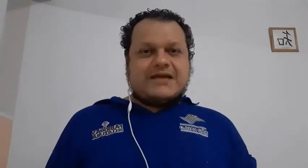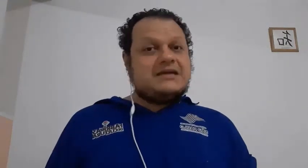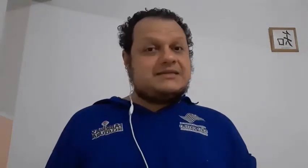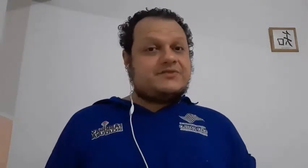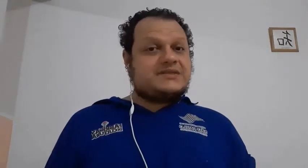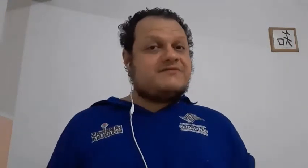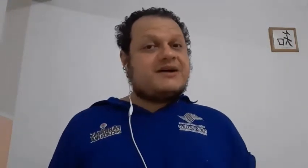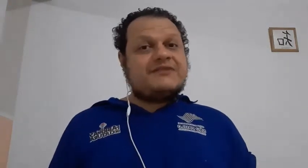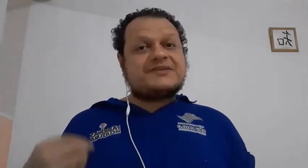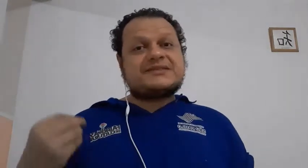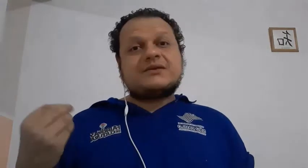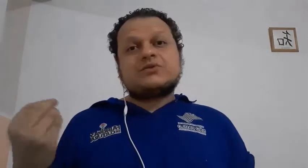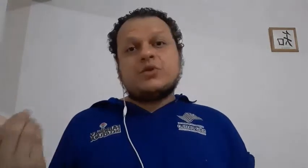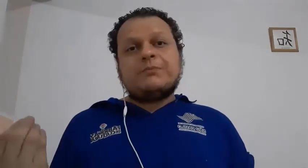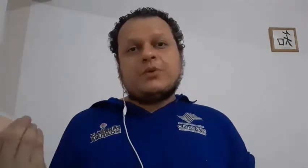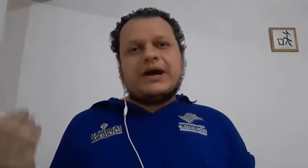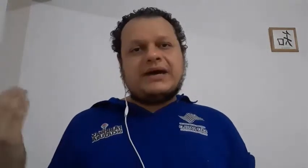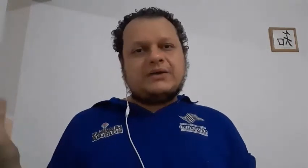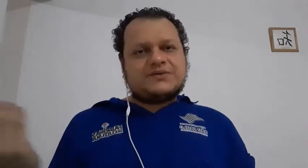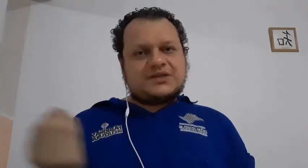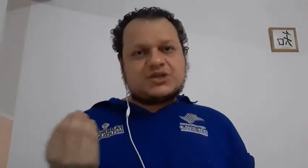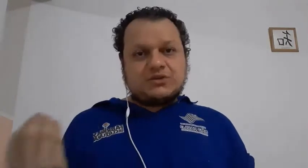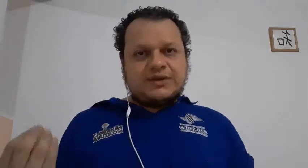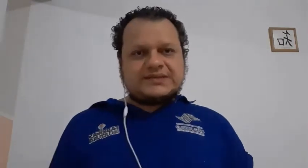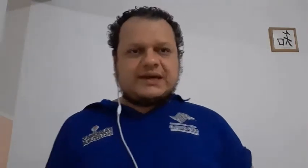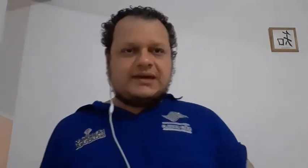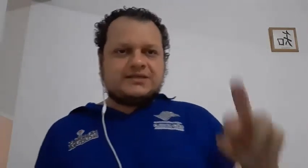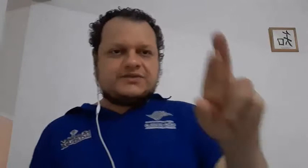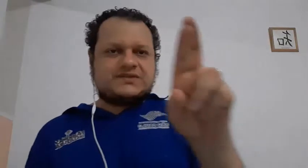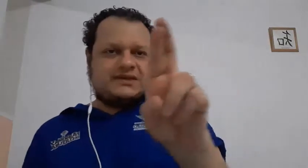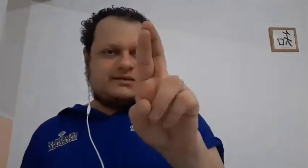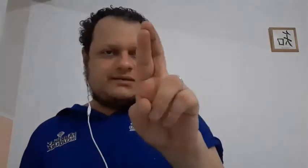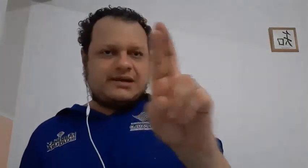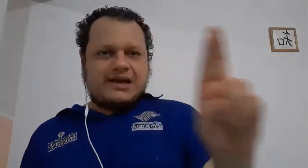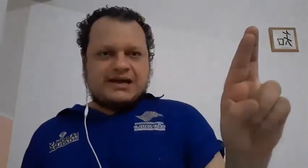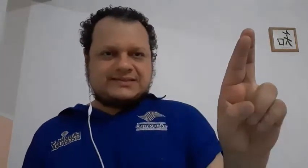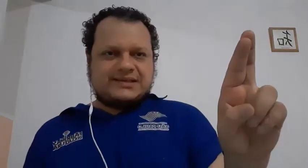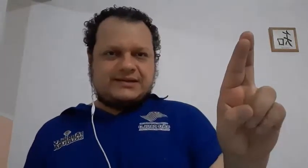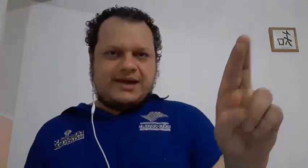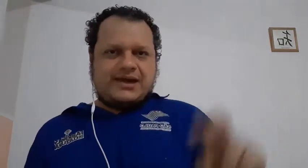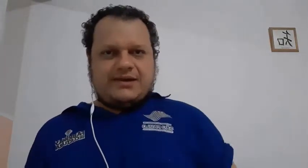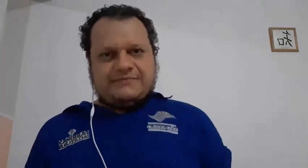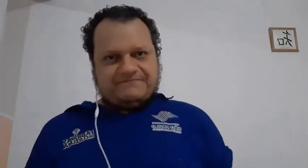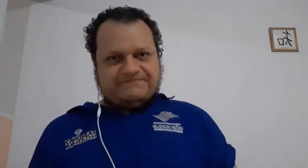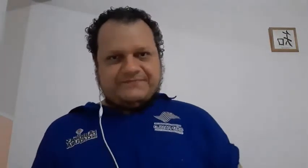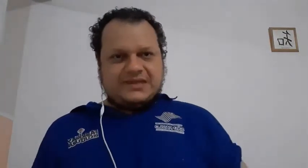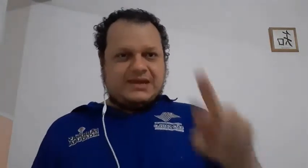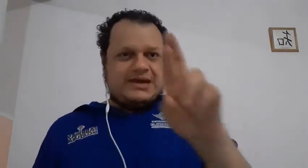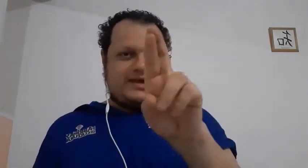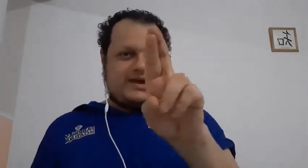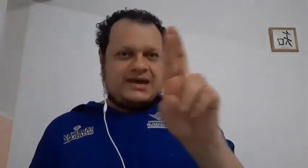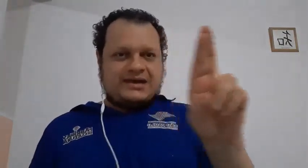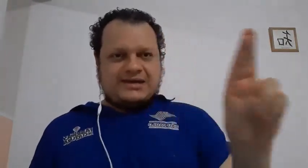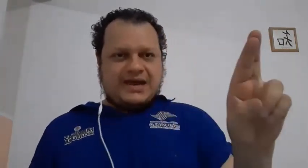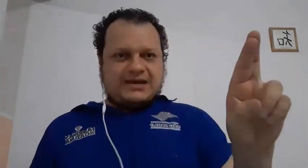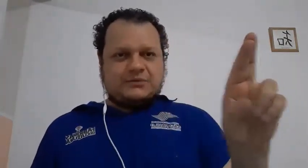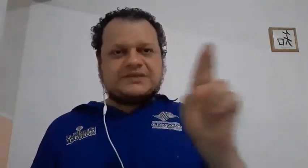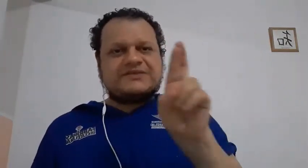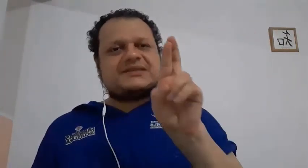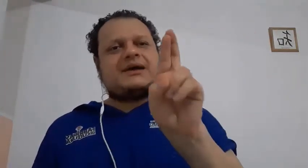Se você vai fazer o duplo R, ou seja, dois R's, você arrasta R. R, R. Não precisa fazer